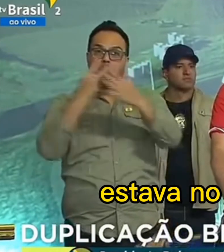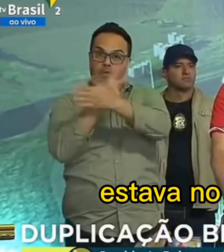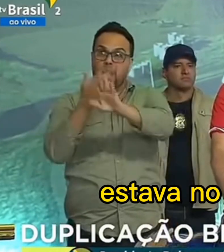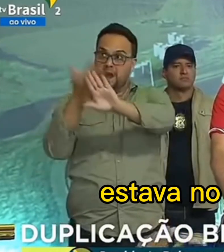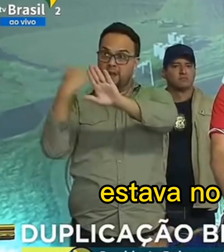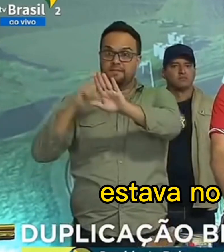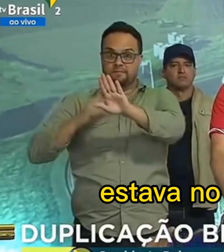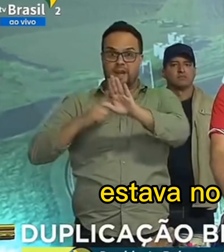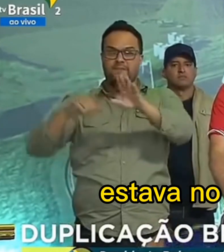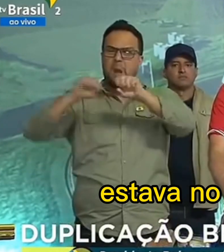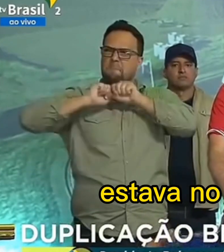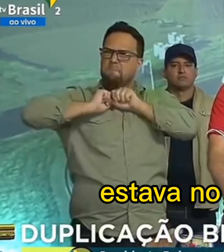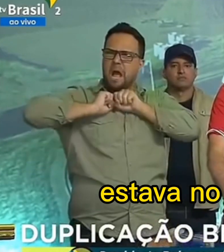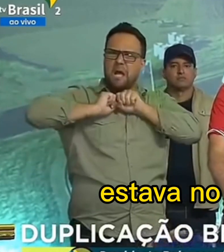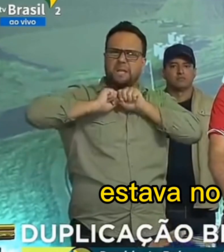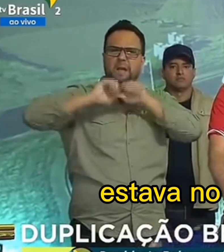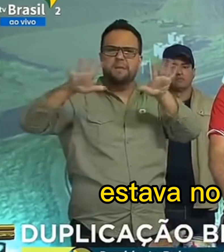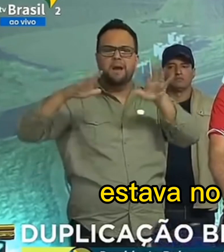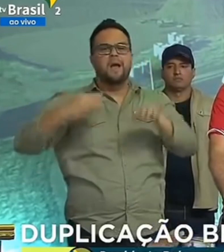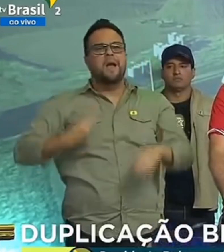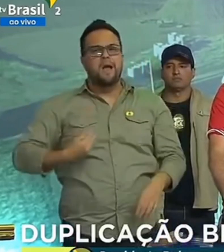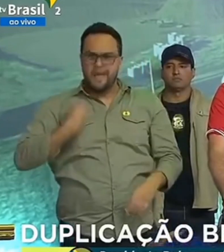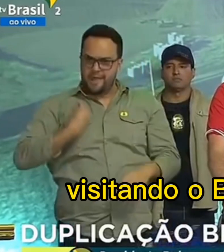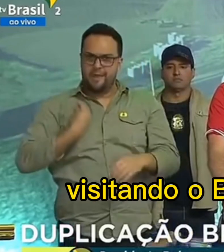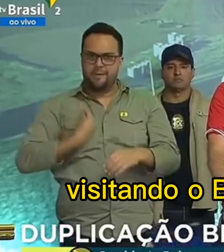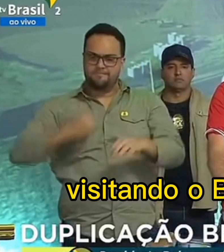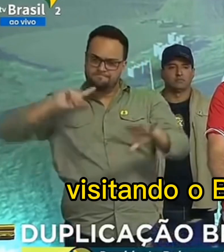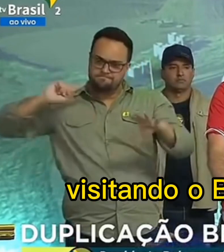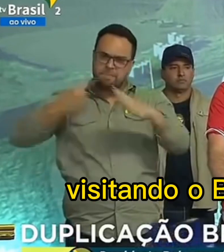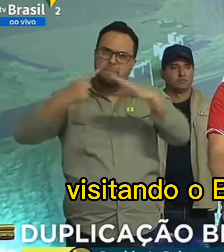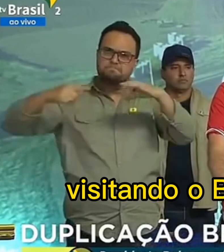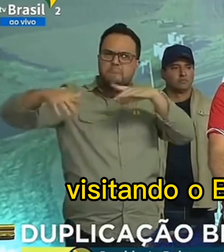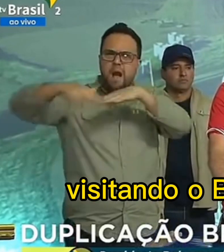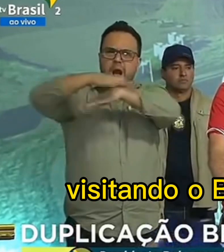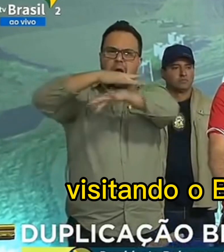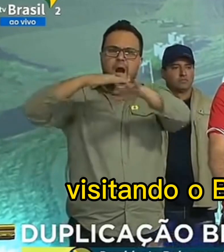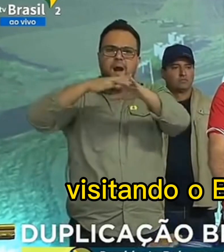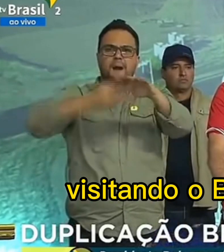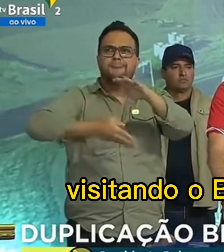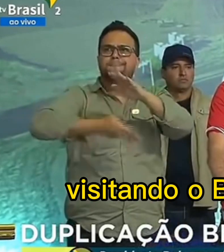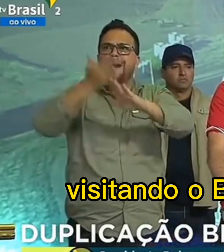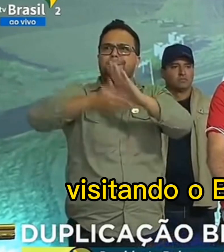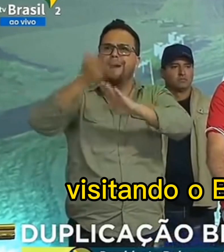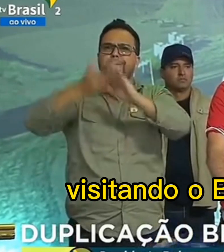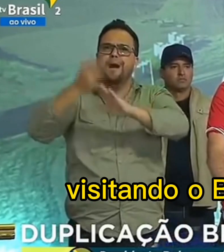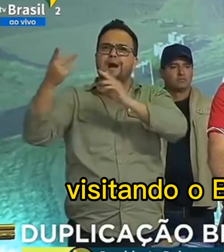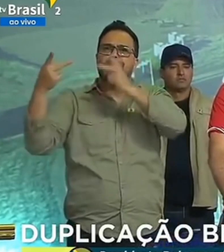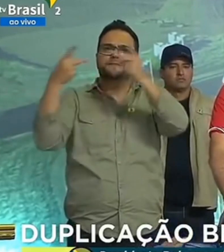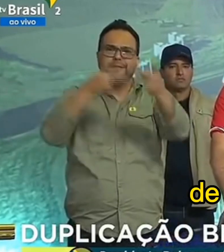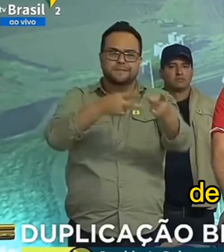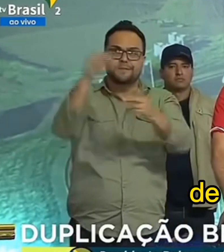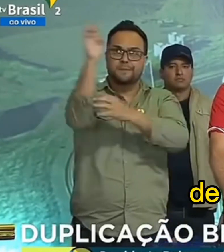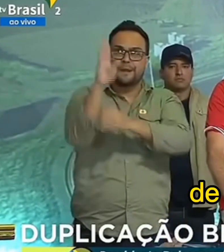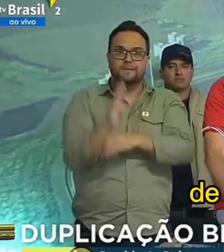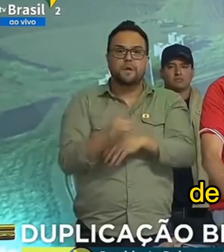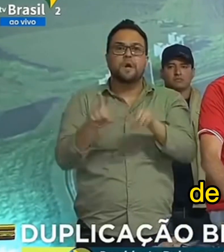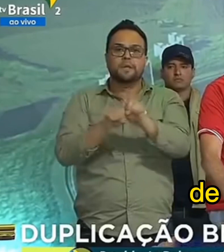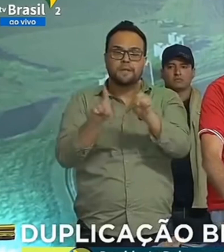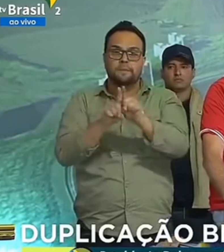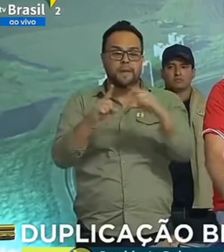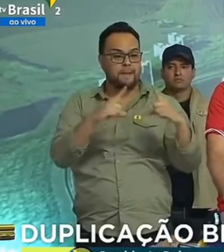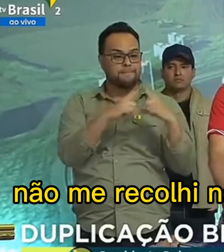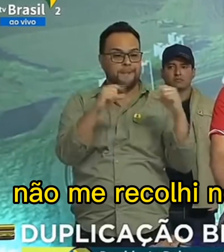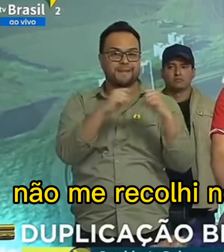pandemia, estava no meio de vocês, visitando o Brasil e a periferia de